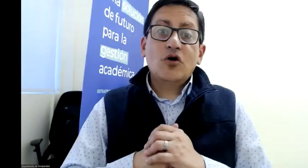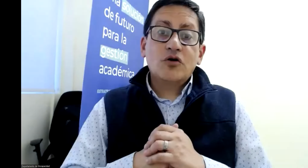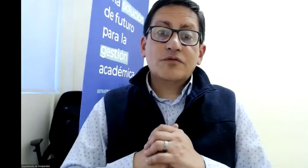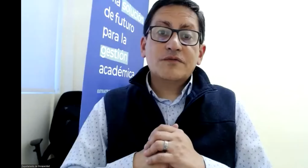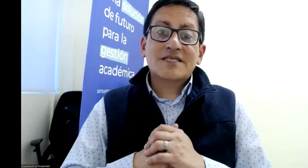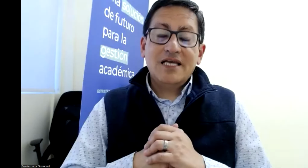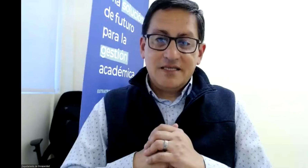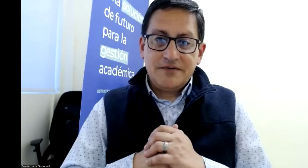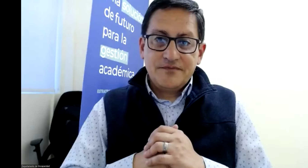color celeste.